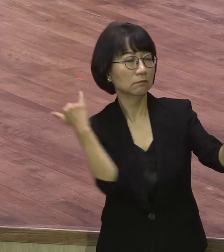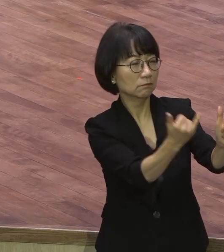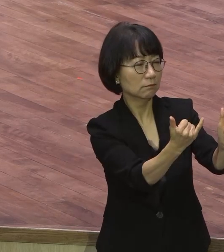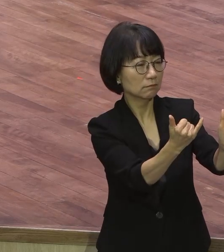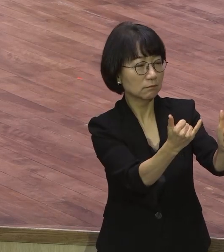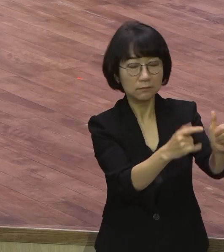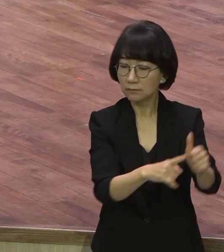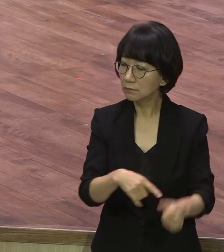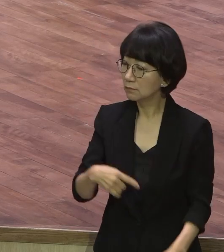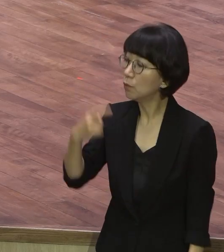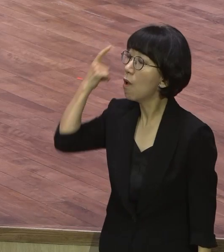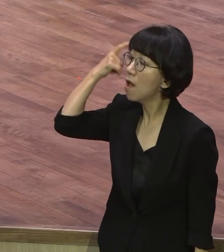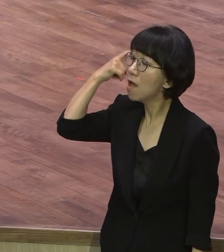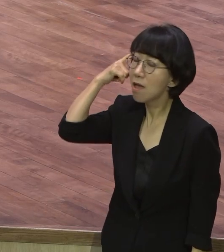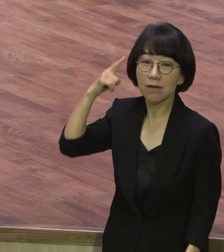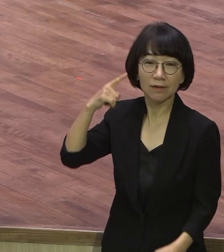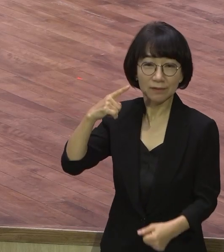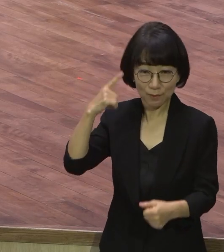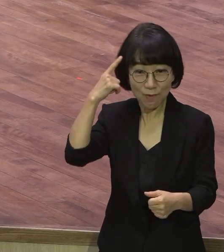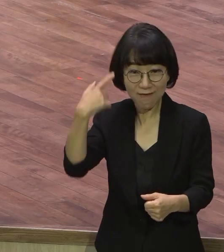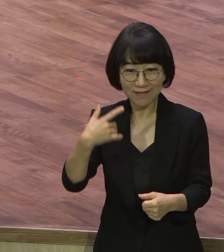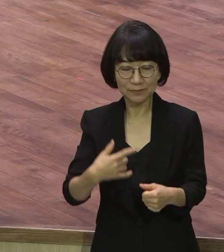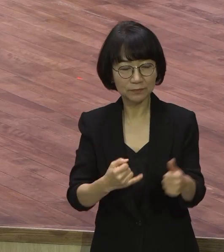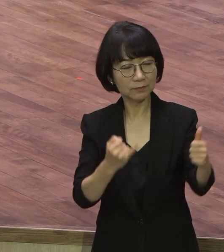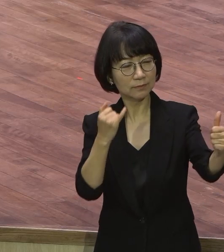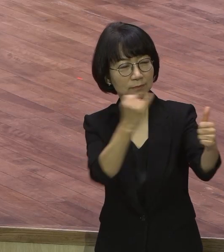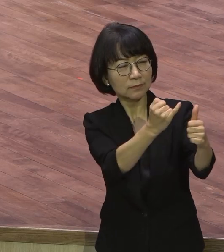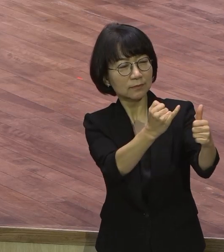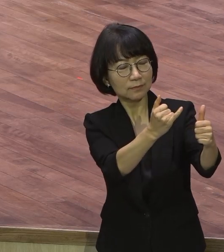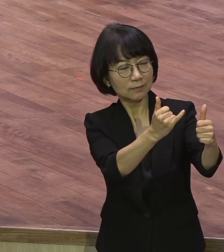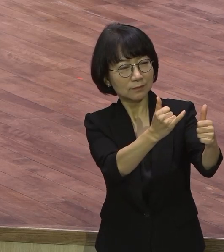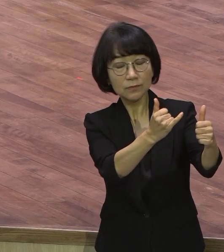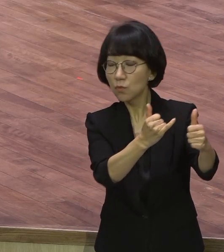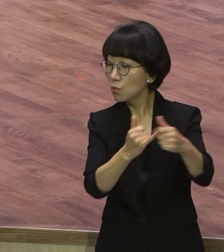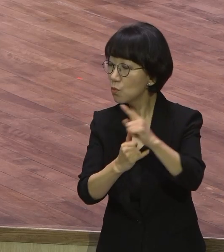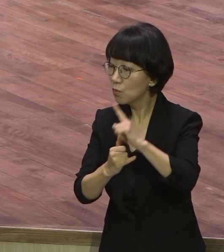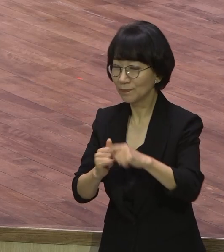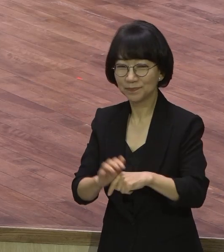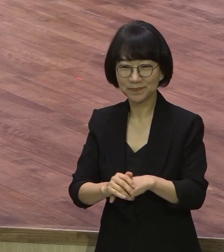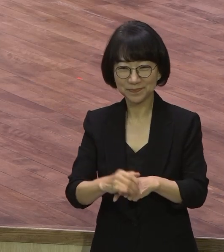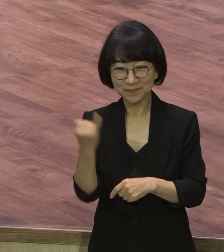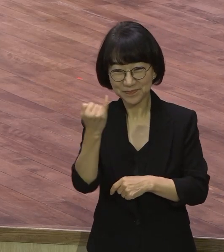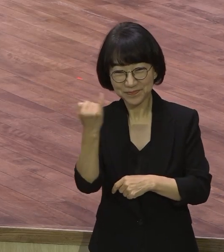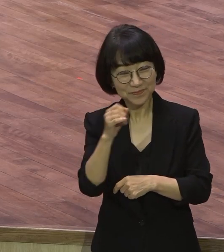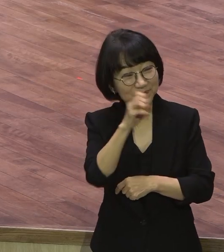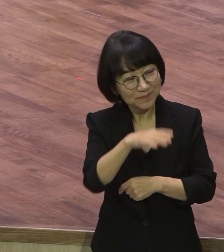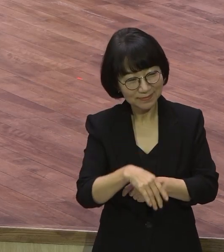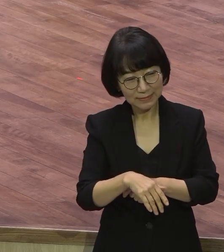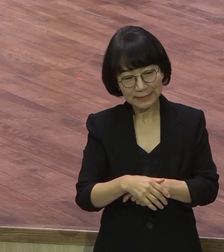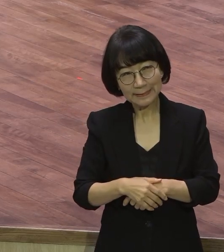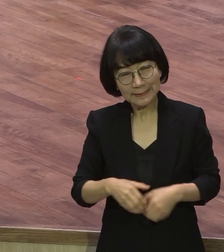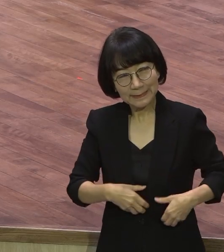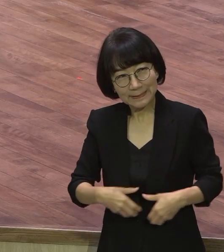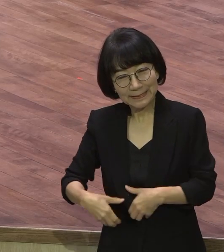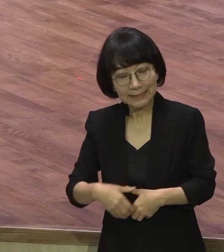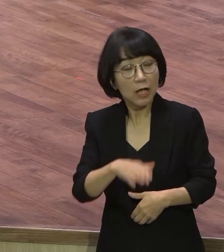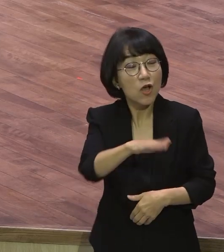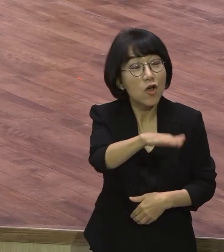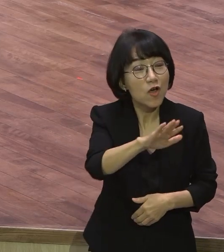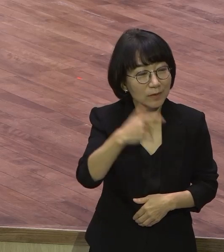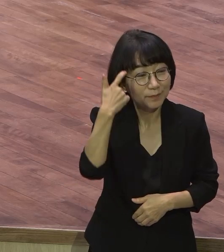남편이 전화를 받고 무슨 일이냐고 물었습니다. 그러니까 이 아내가 그렇게 뜸을 들이더니